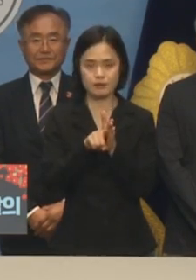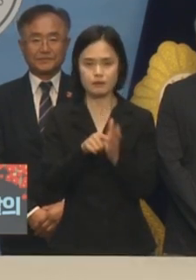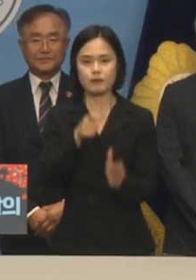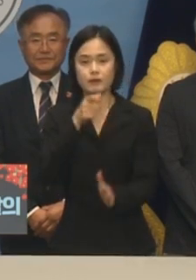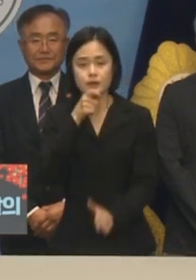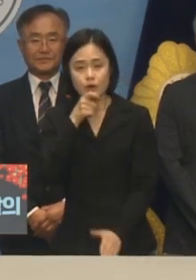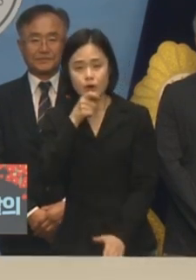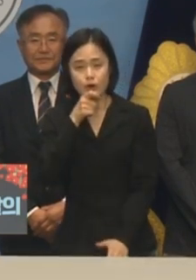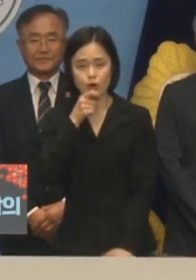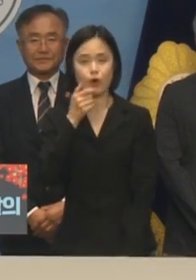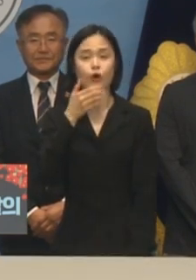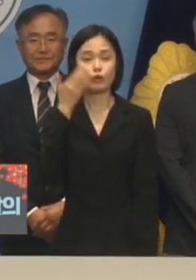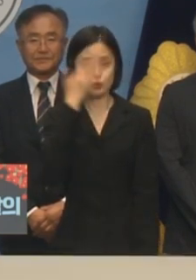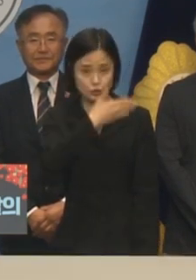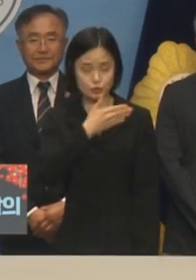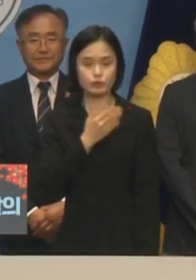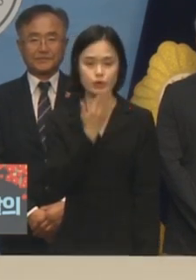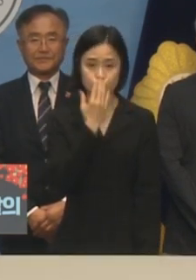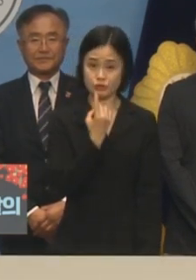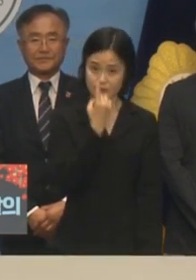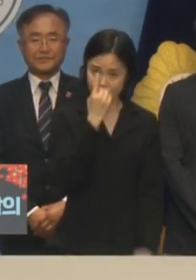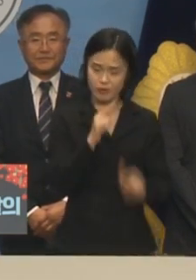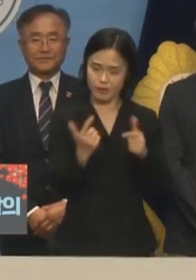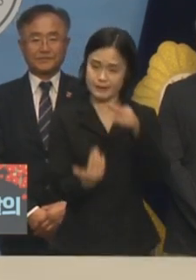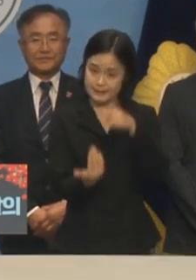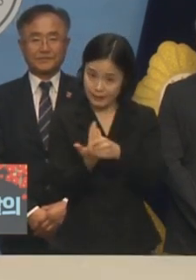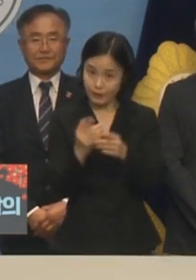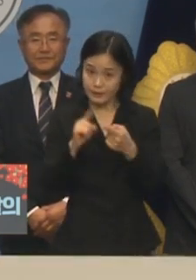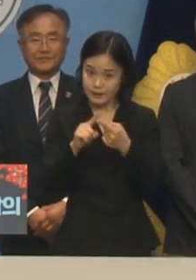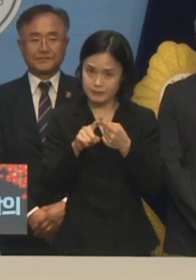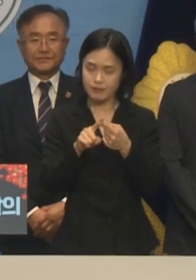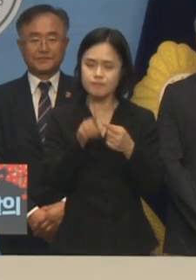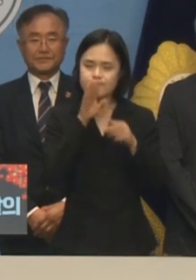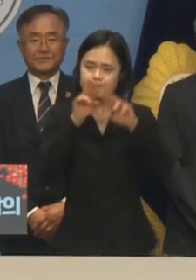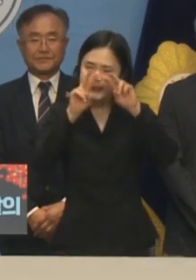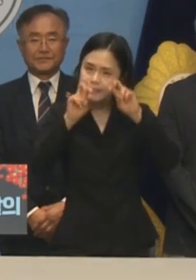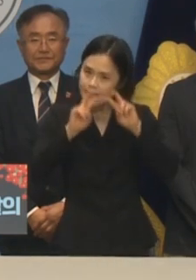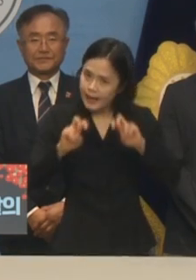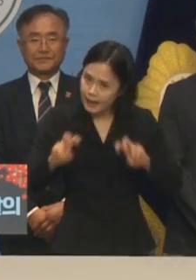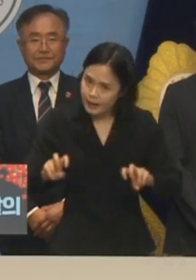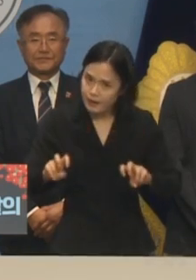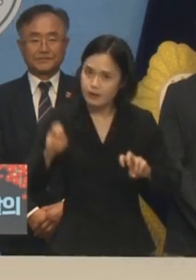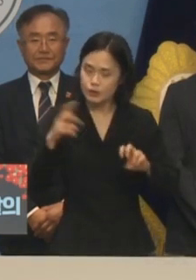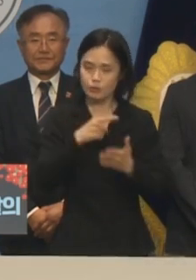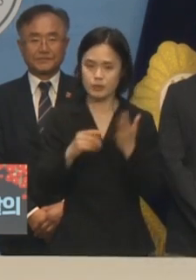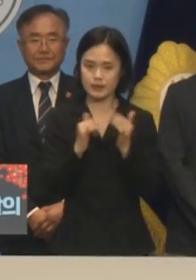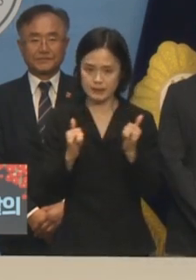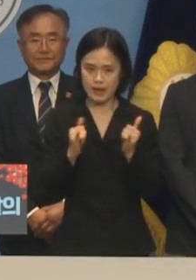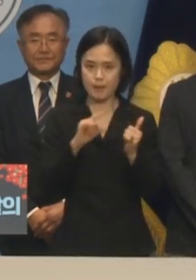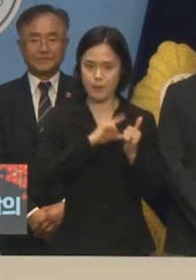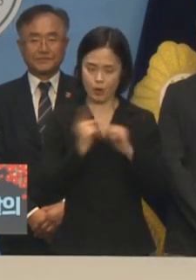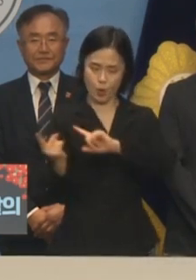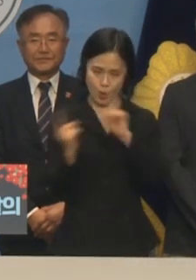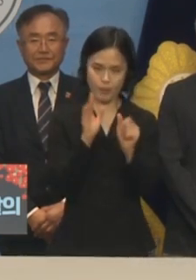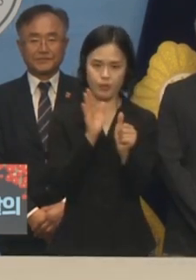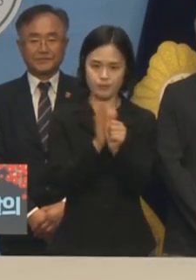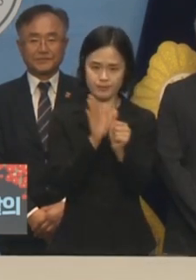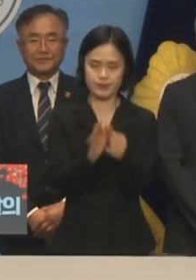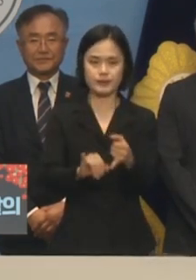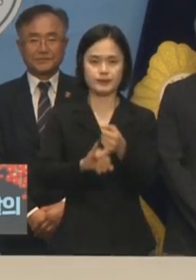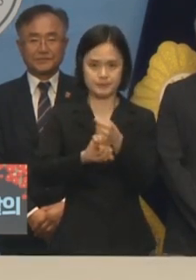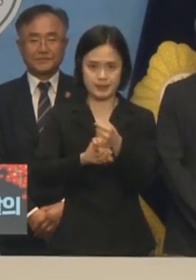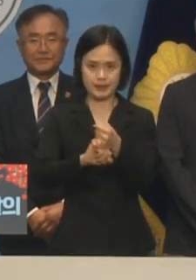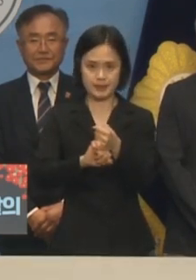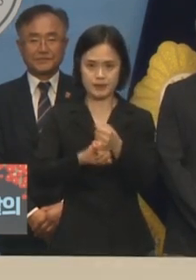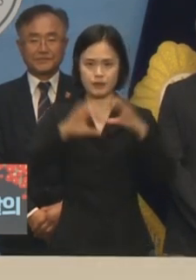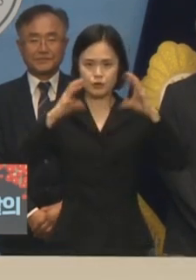대해 행정안전위원회 위원으로서 진상규명과 명예회복을 추진하겠습니다.